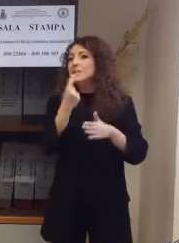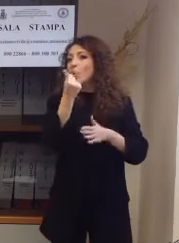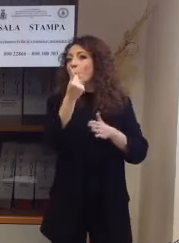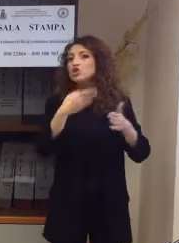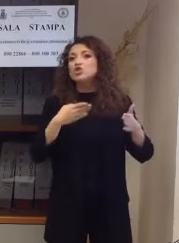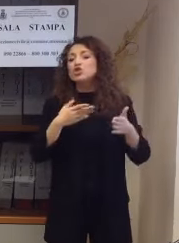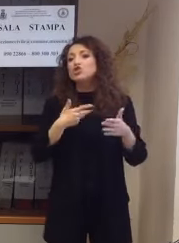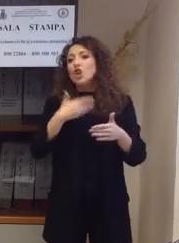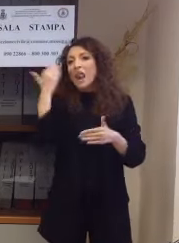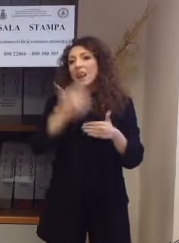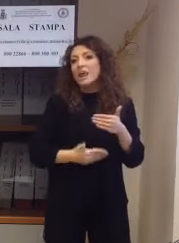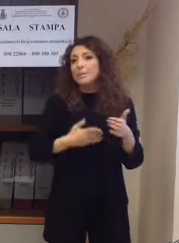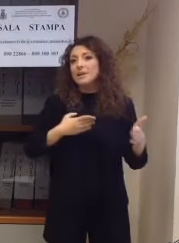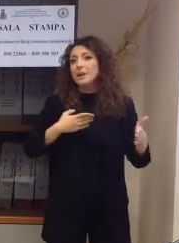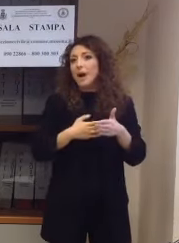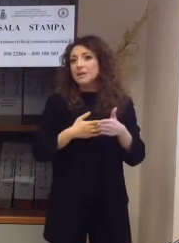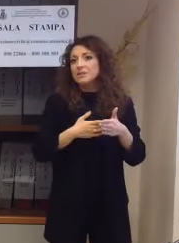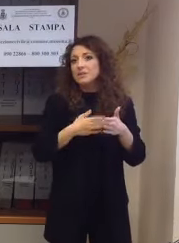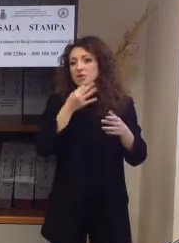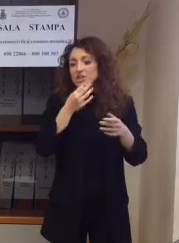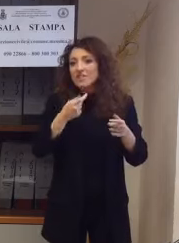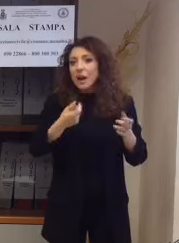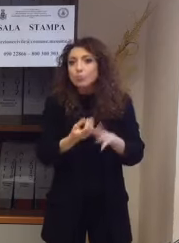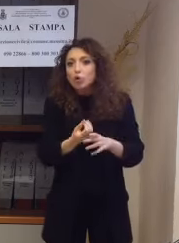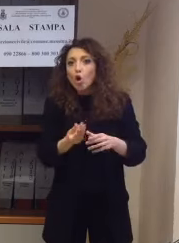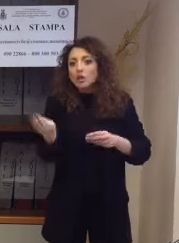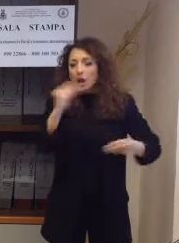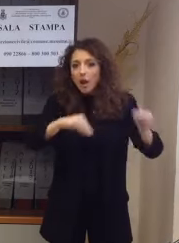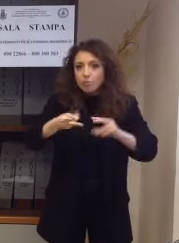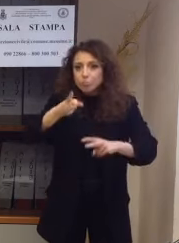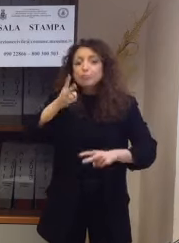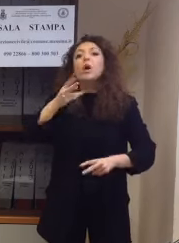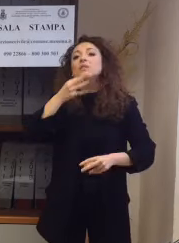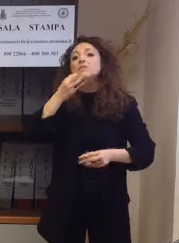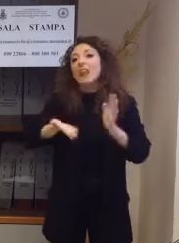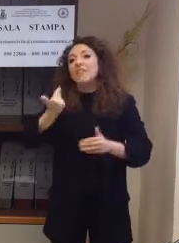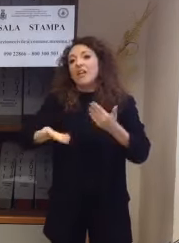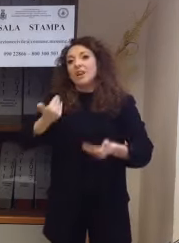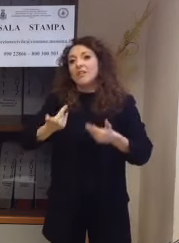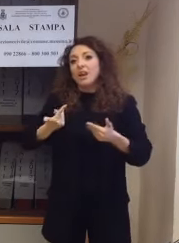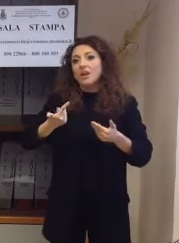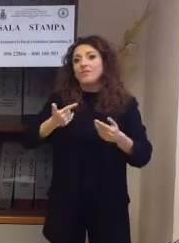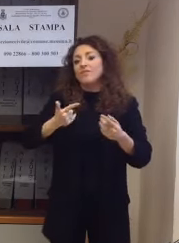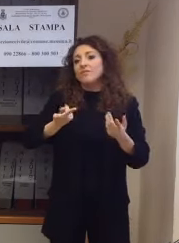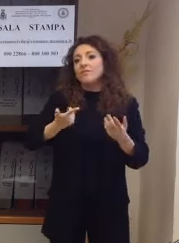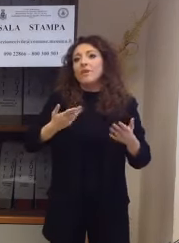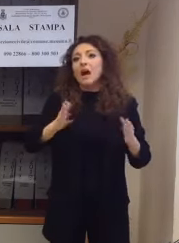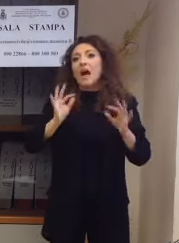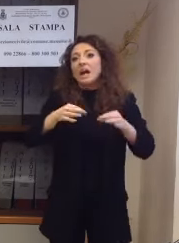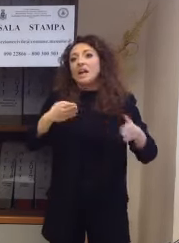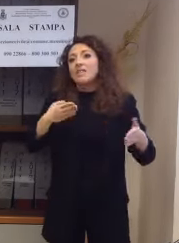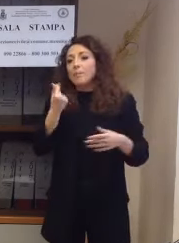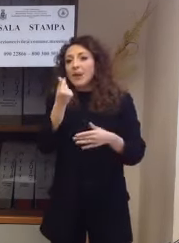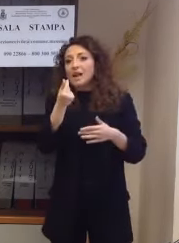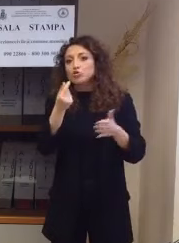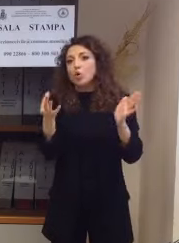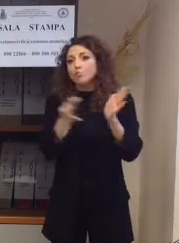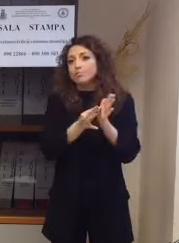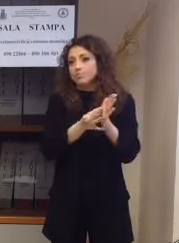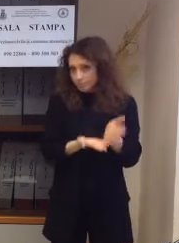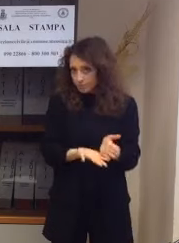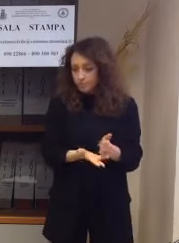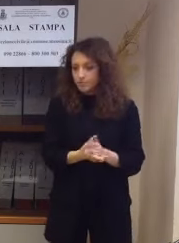ora risponderemo anche a questi. Questi ve li ho voluti leggere perché comunque è